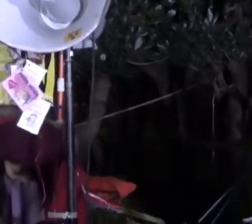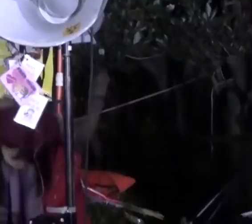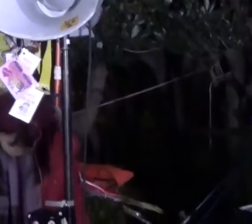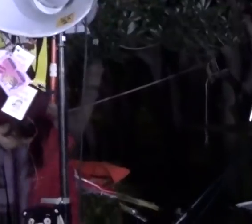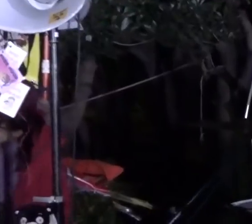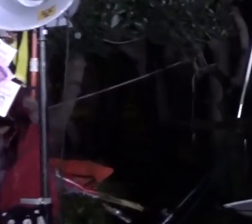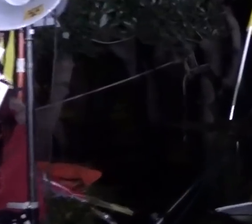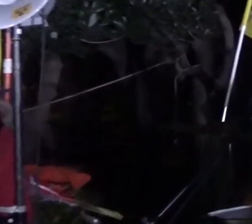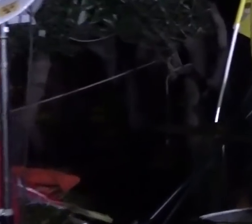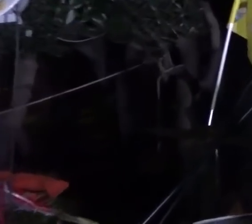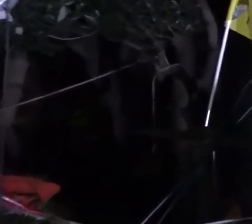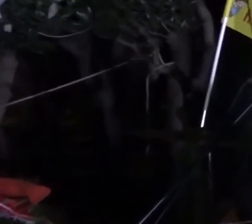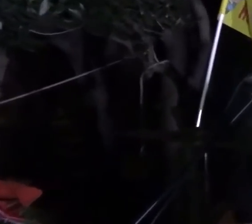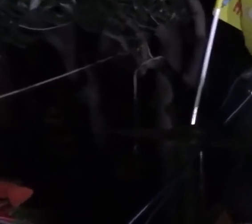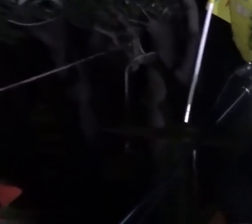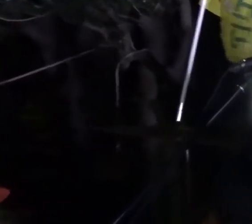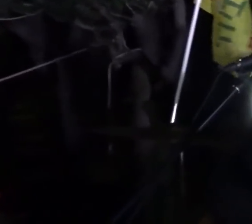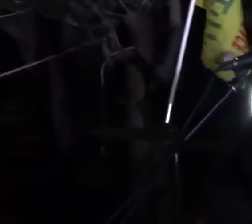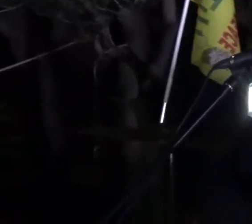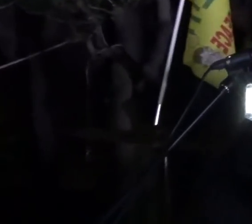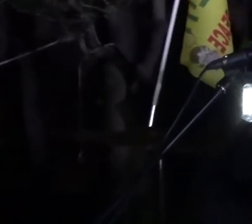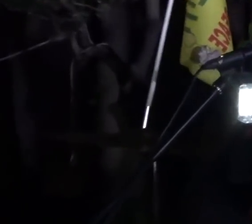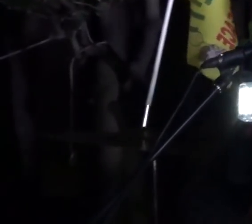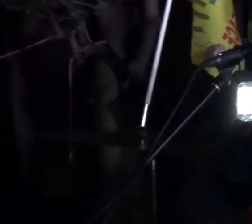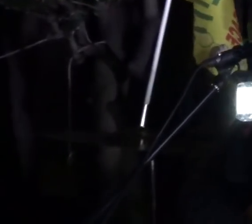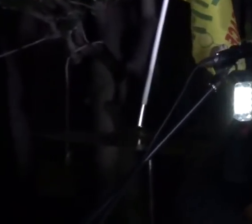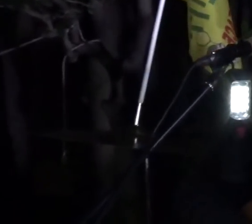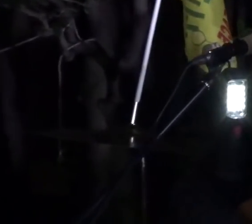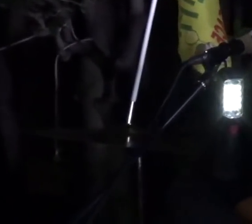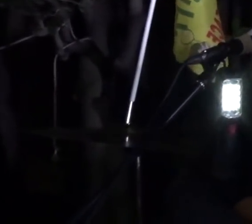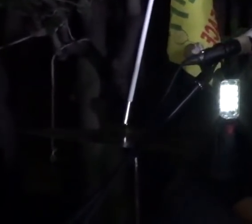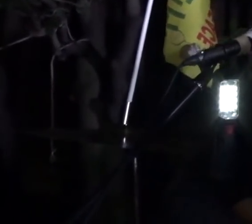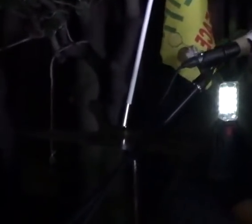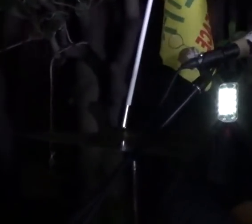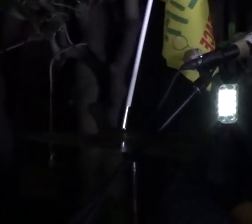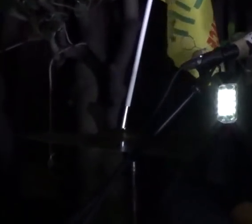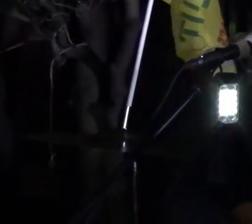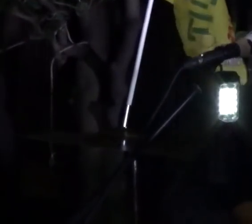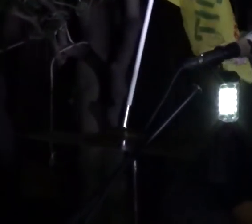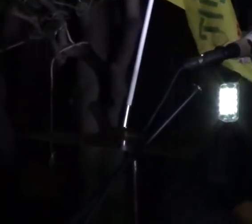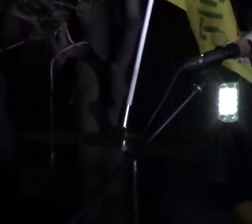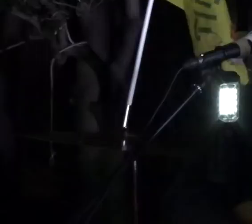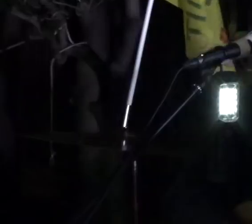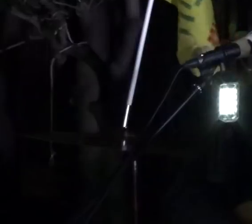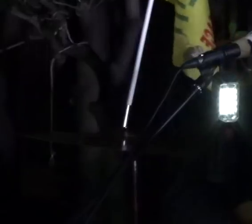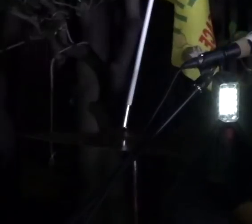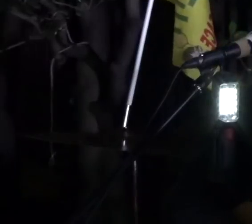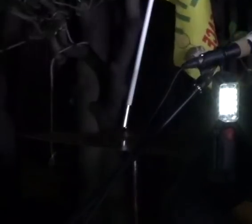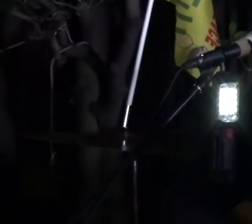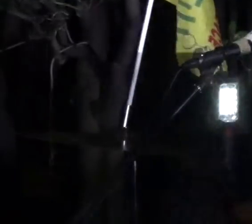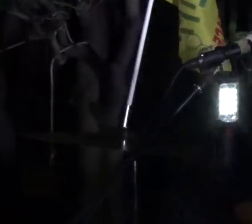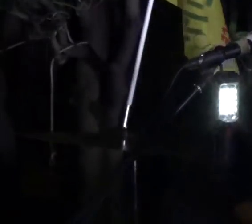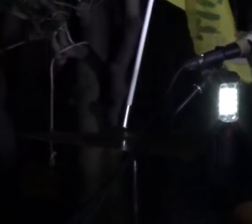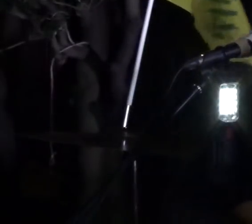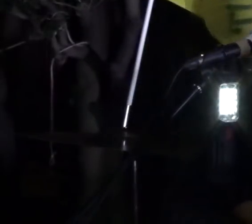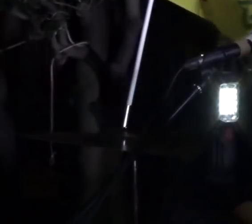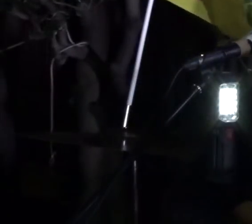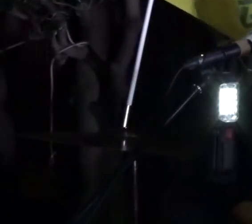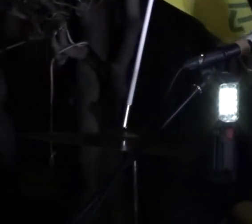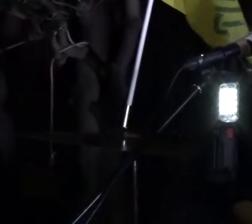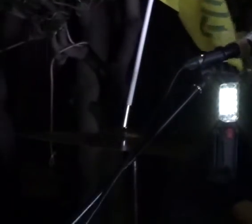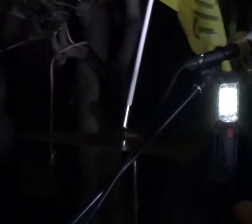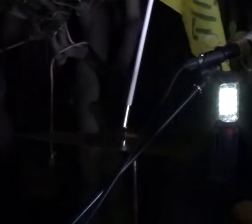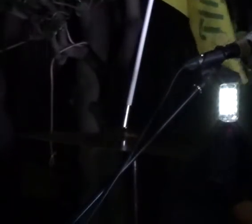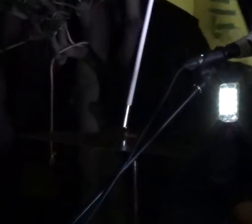廃炉するということを決めました。これの元になったのはやはり2011年の福島の第一原発の事故です